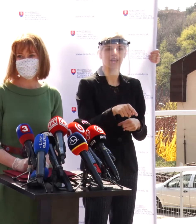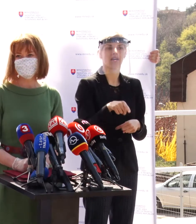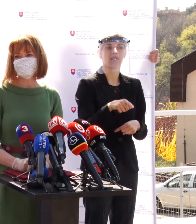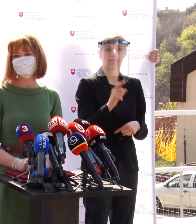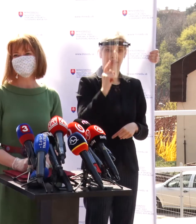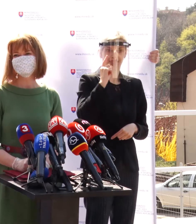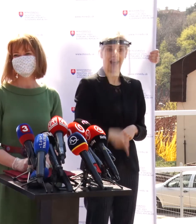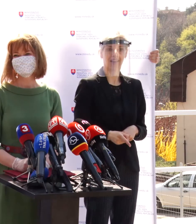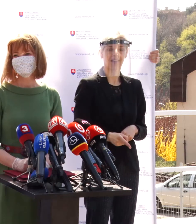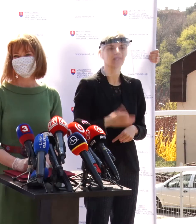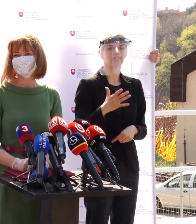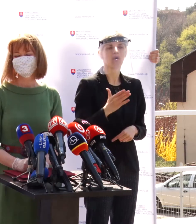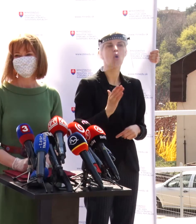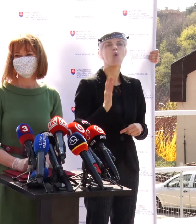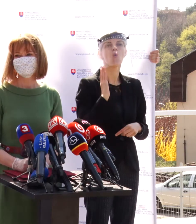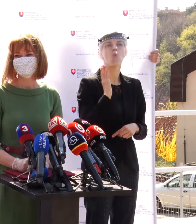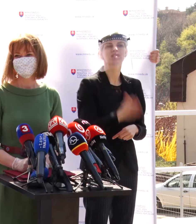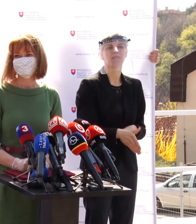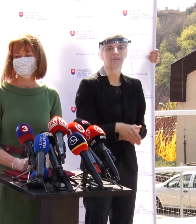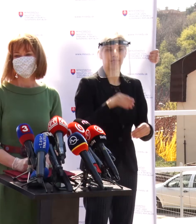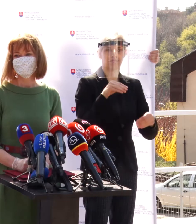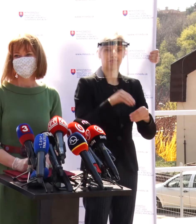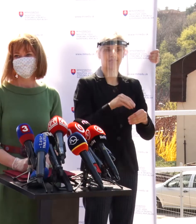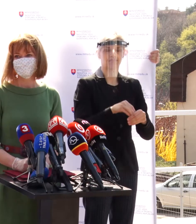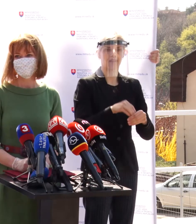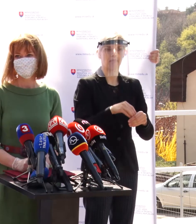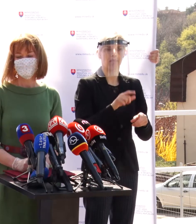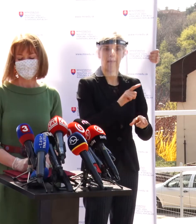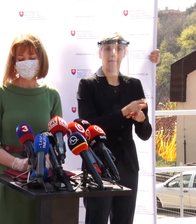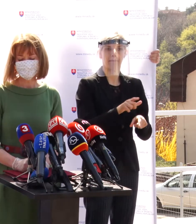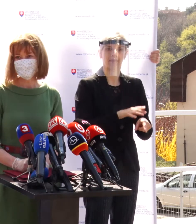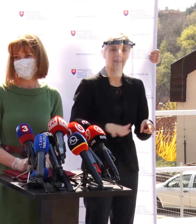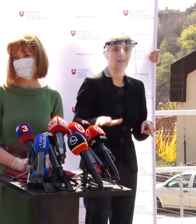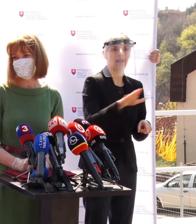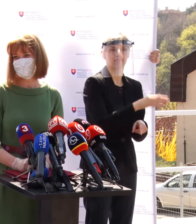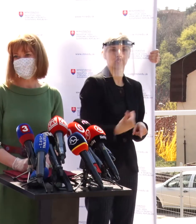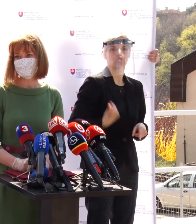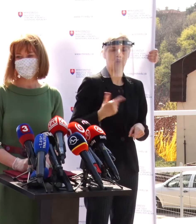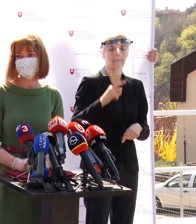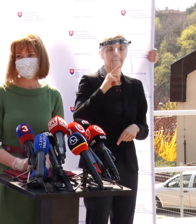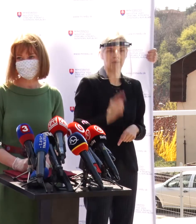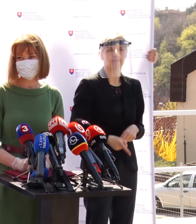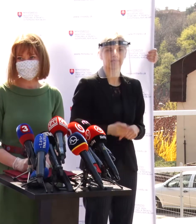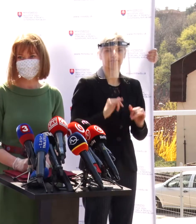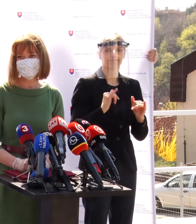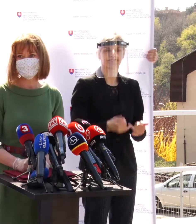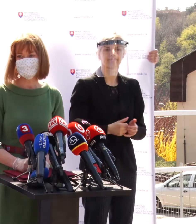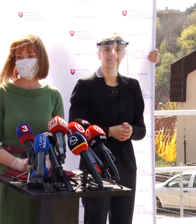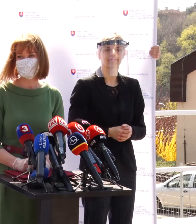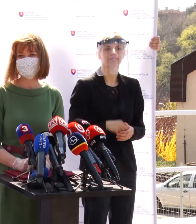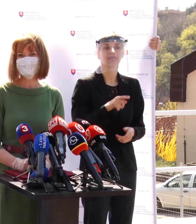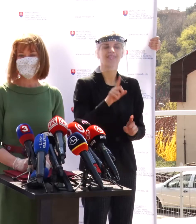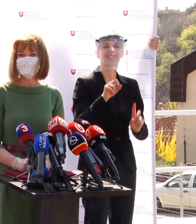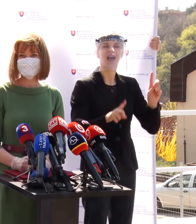Ide o usmernenie. Čiže je to povinné pre všetkých voličov? Áno, usmernenie má záväzný charakter, pričom niektoré z